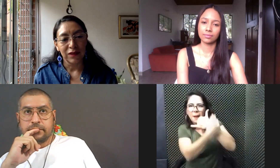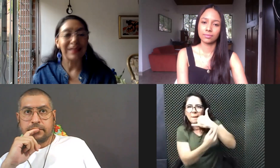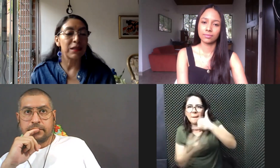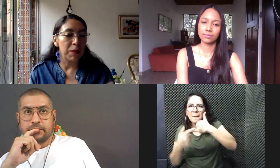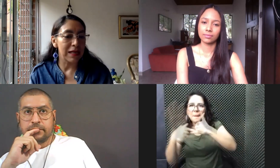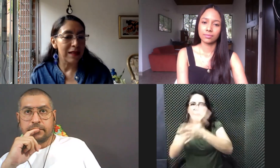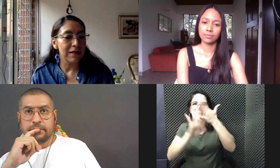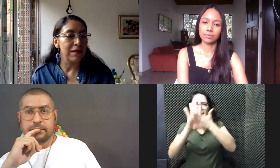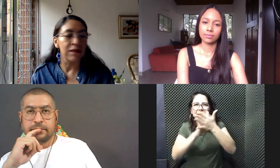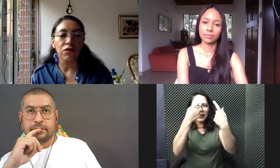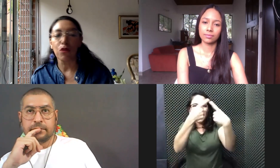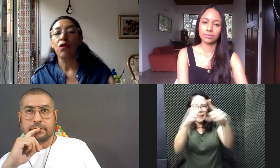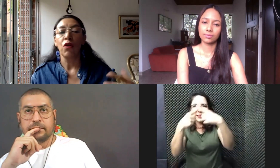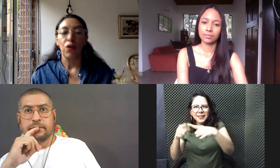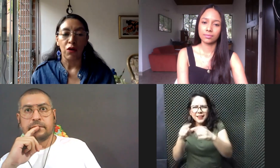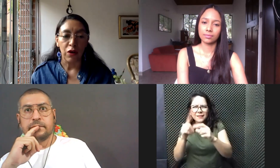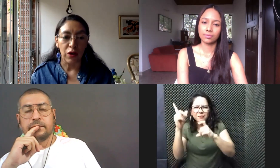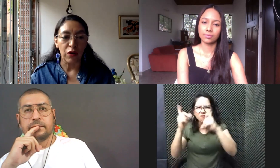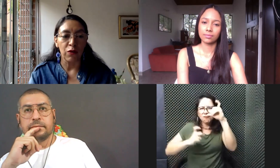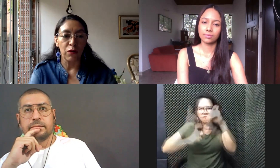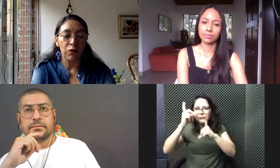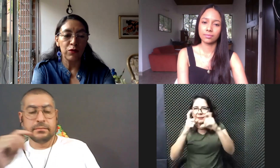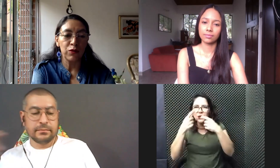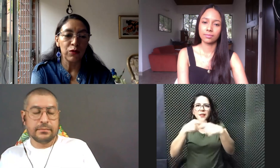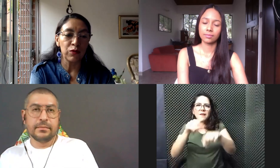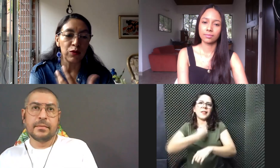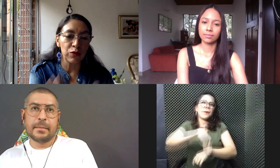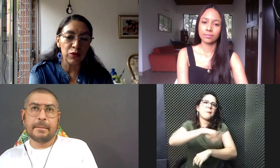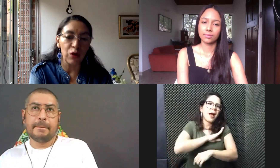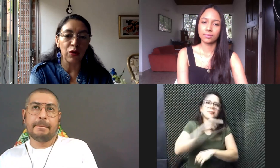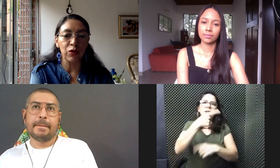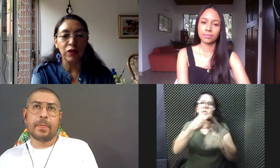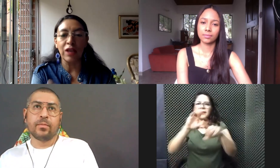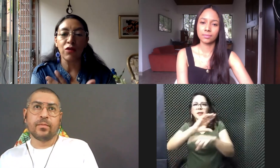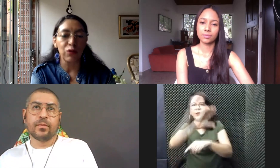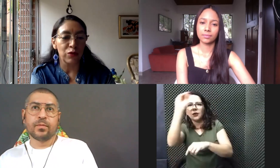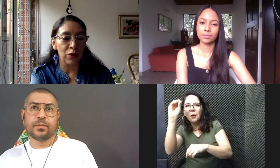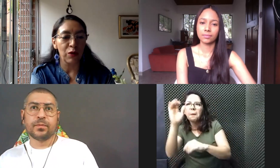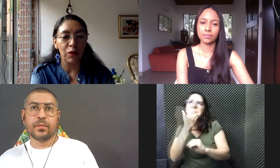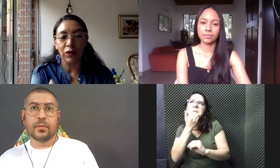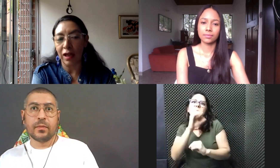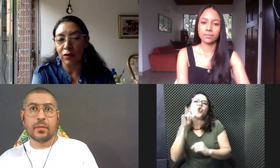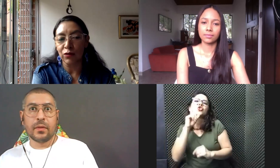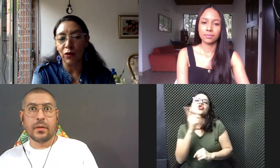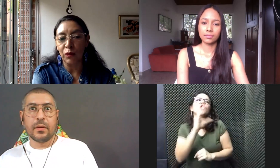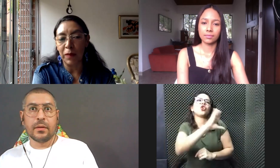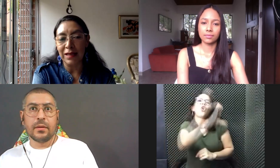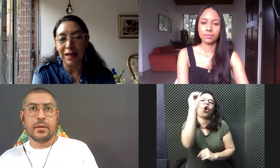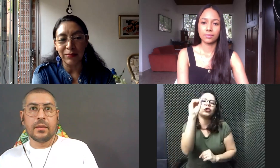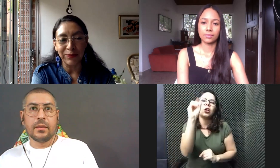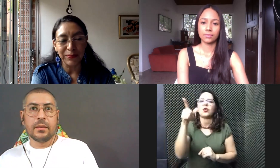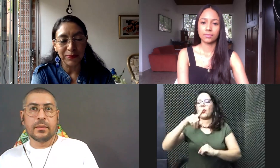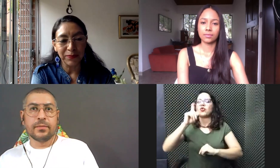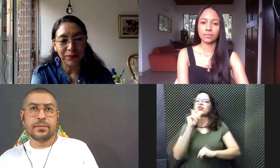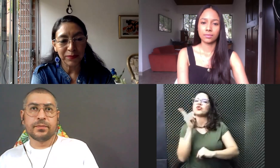O sea, se expresa distinto o un sordo costeño, un sordo bogotano, un sordo